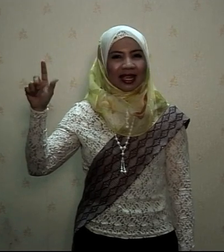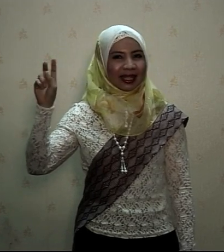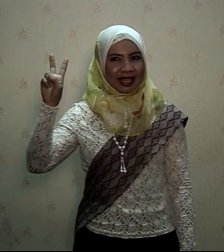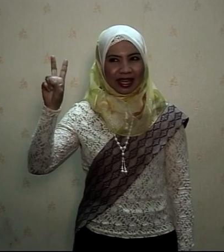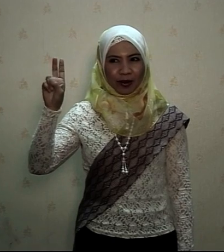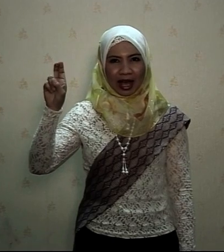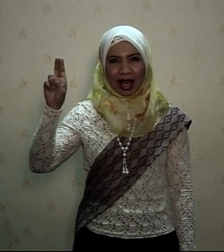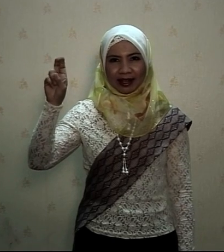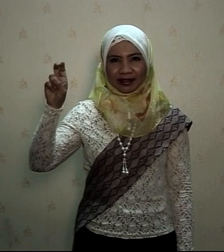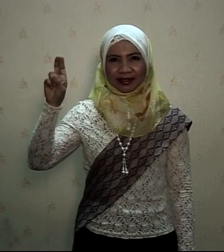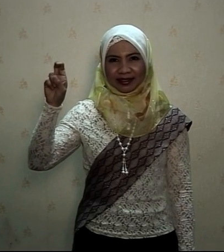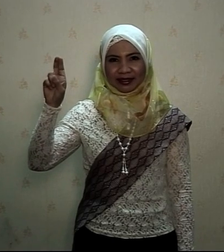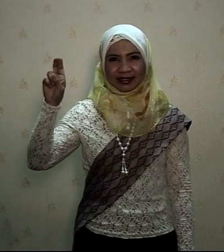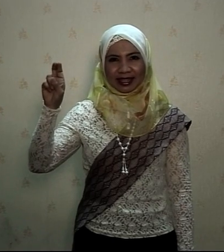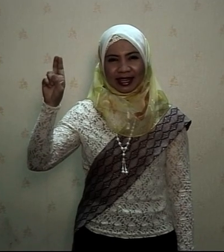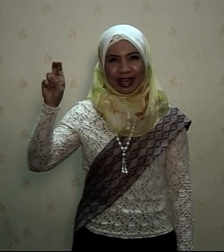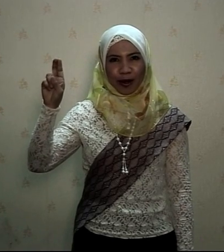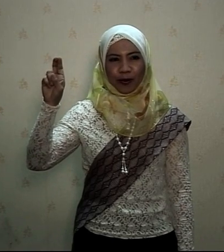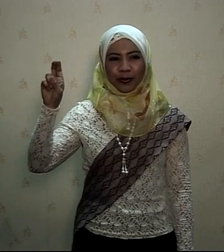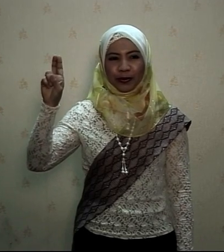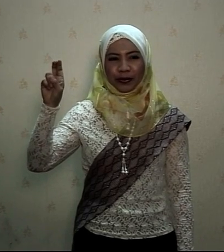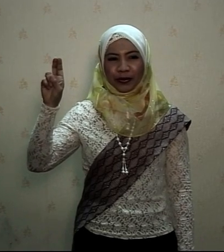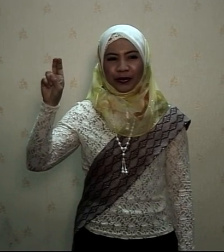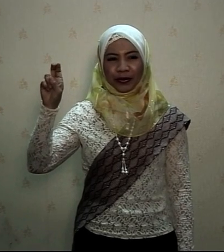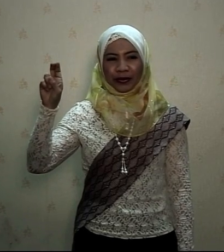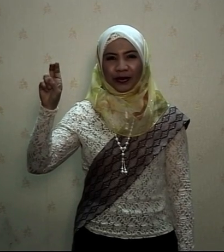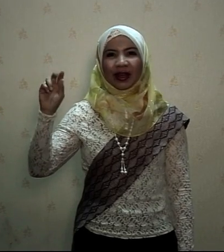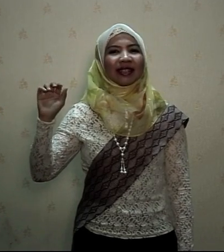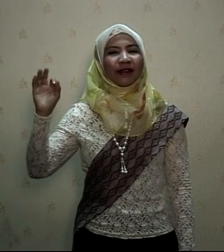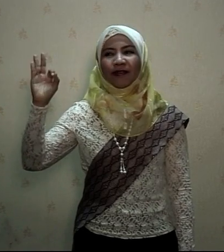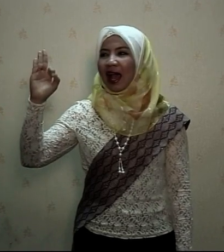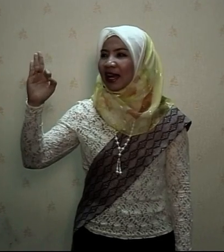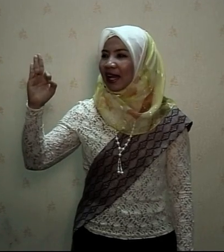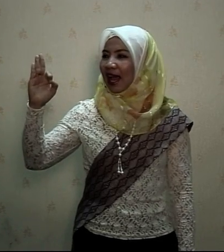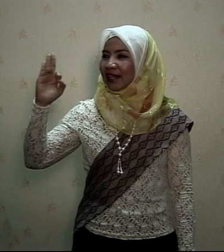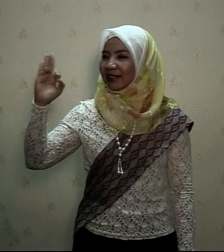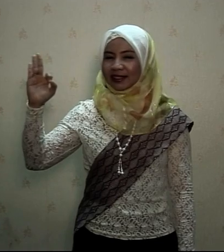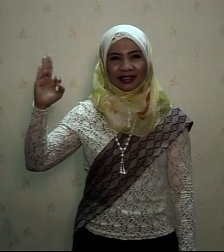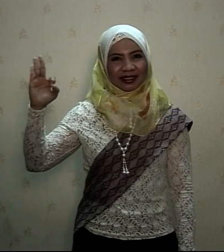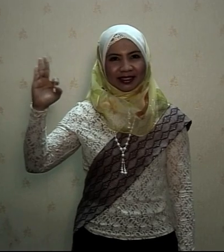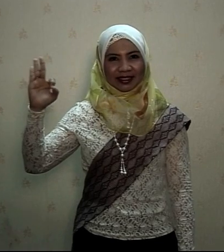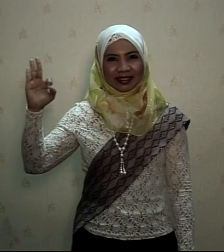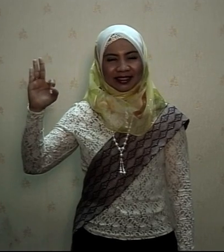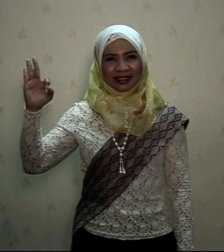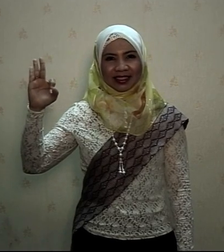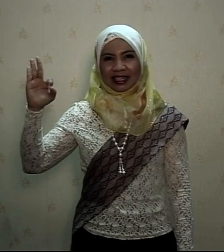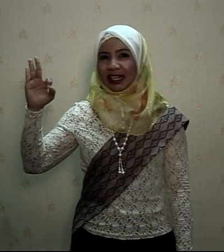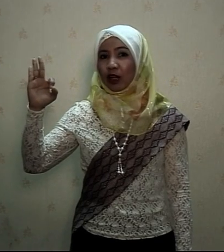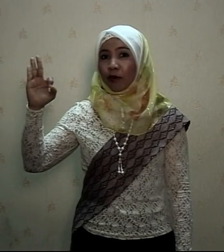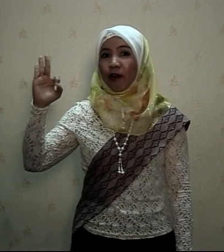สีเขียวค่ะสีเขียวสีฟ้านะคะลักษณะของฟอ